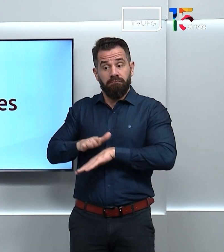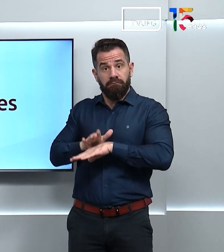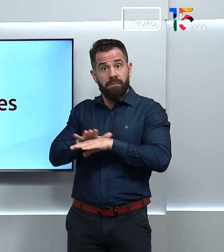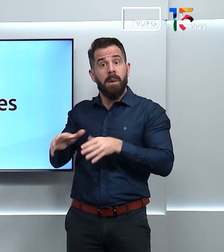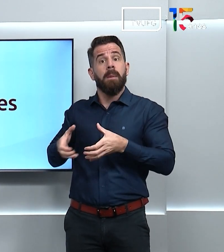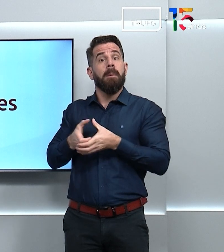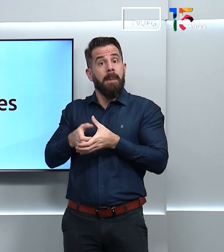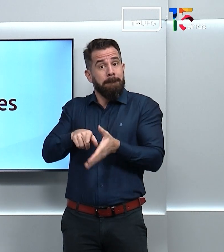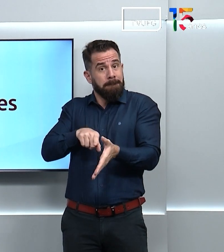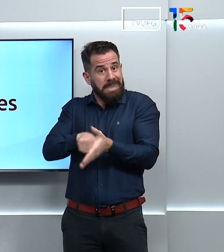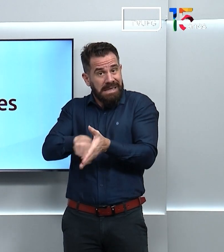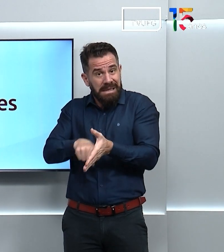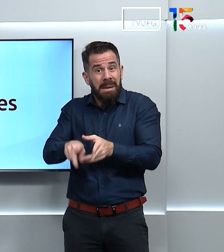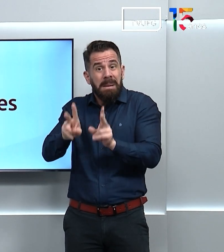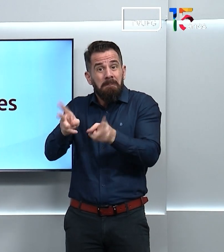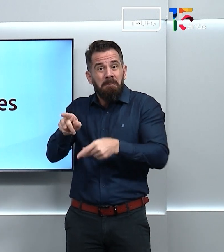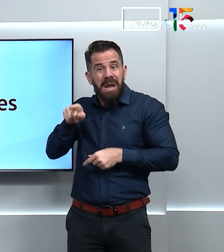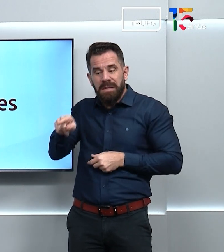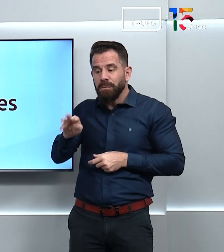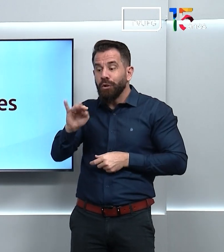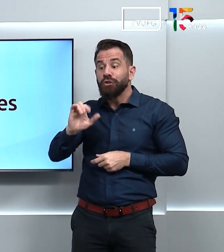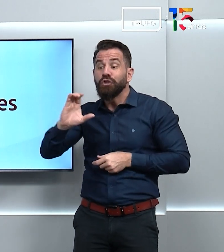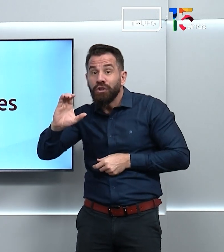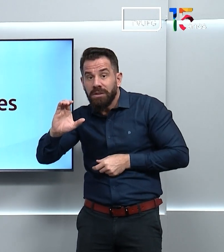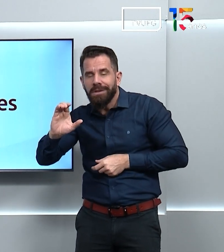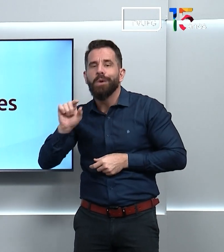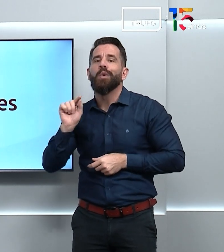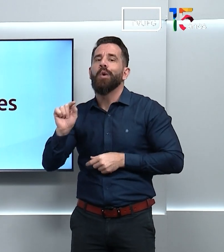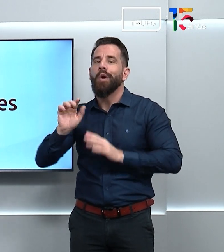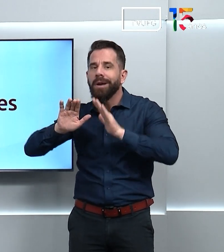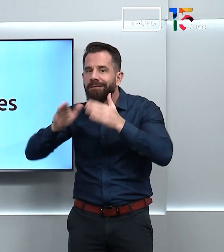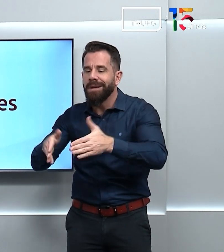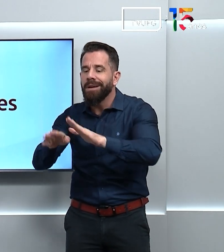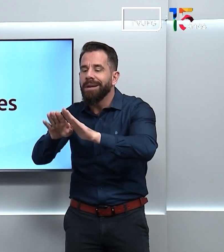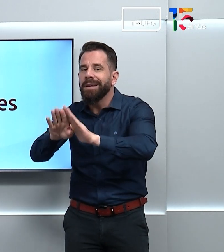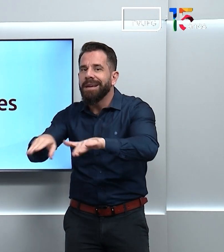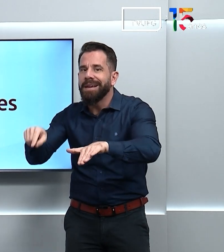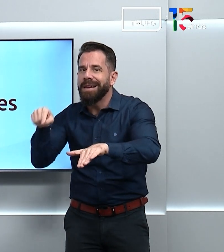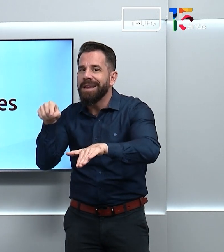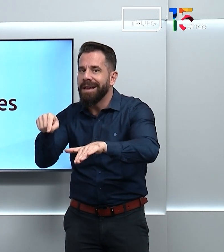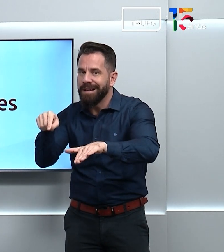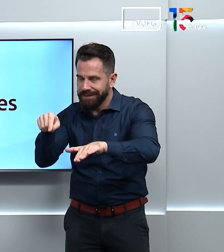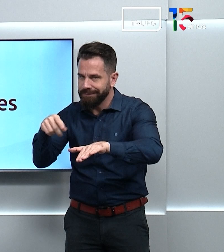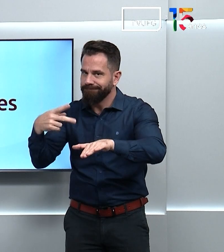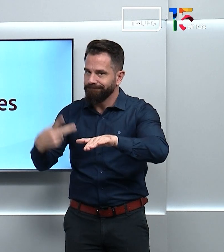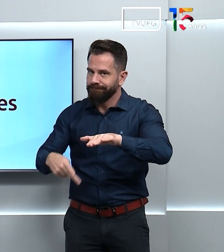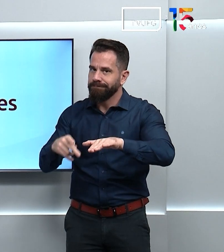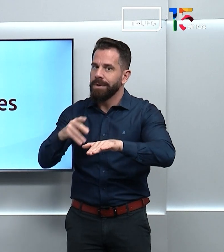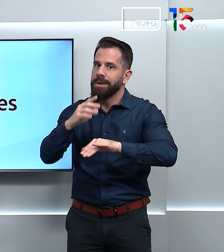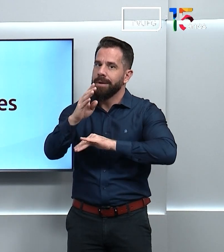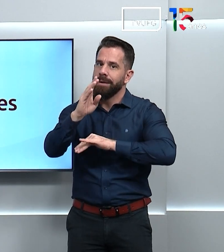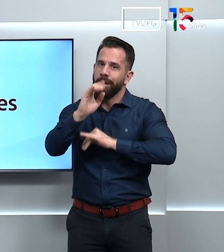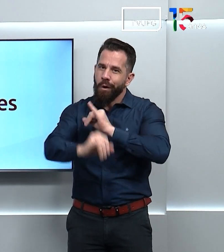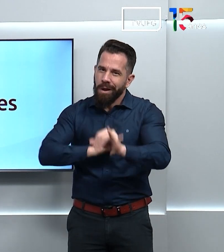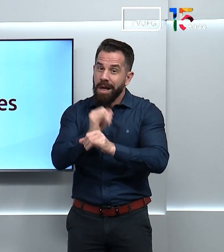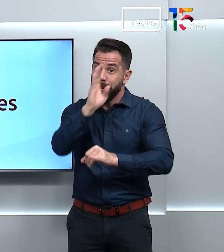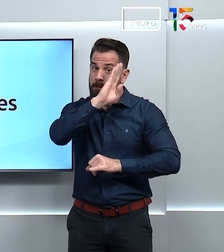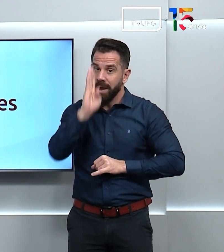por uma pesquisa também da TIC, mas a TIC Kids Online Brasil. Segundo esse estudo,